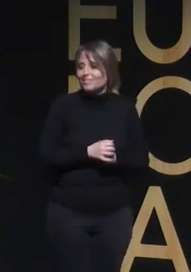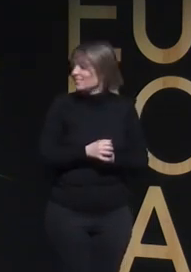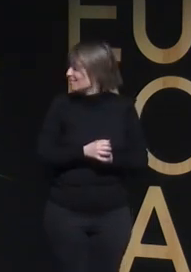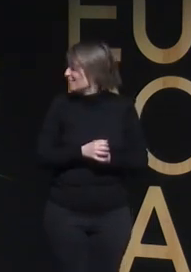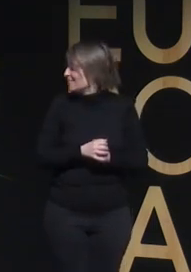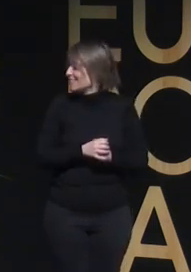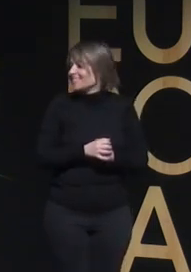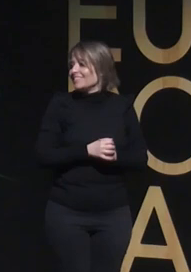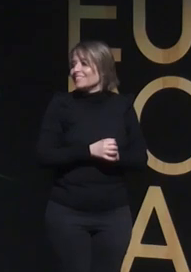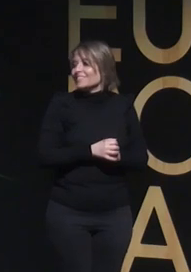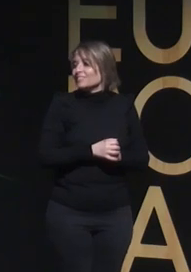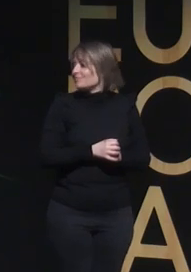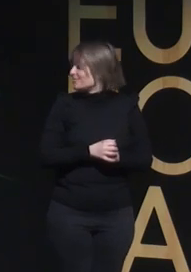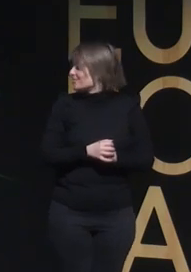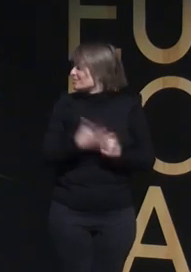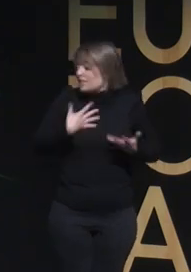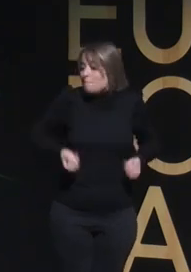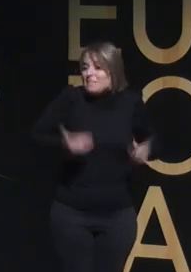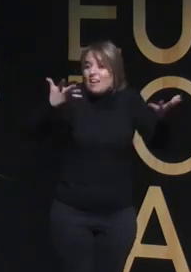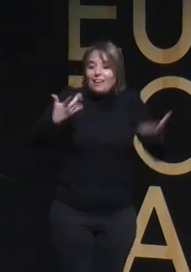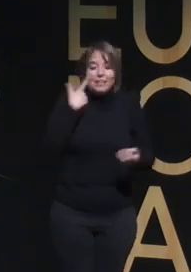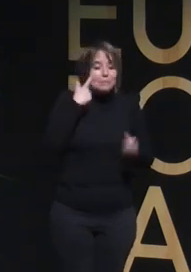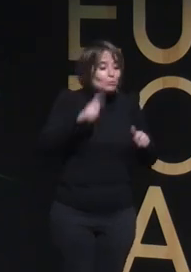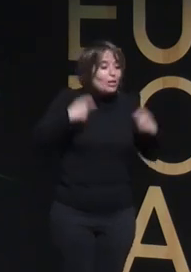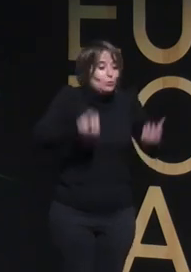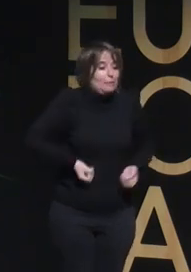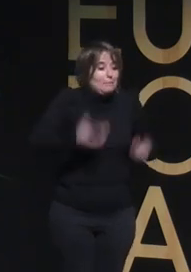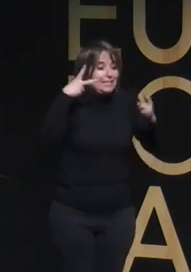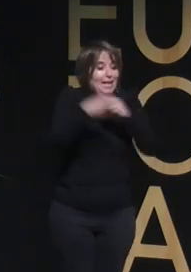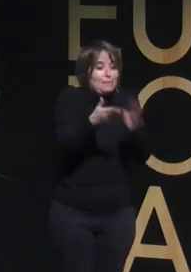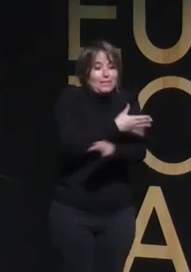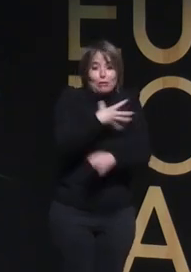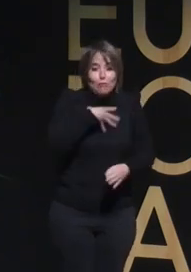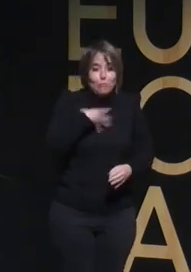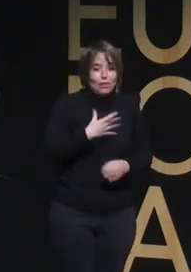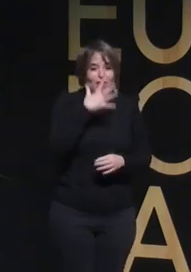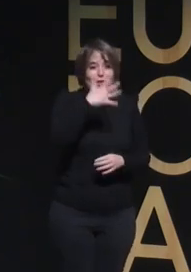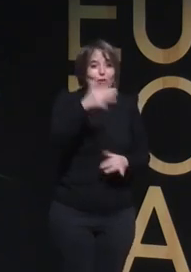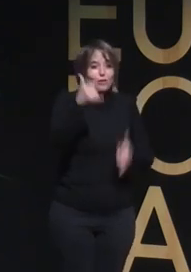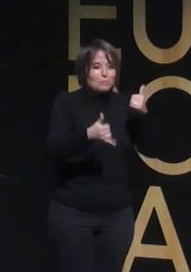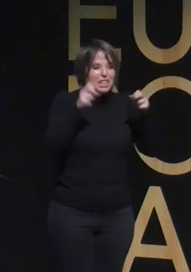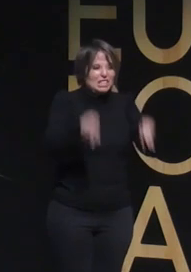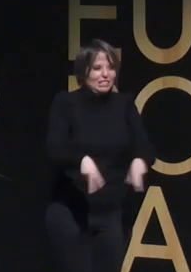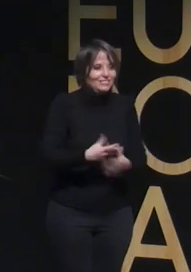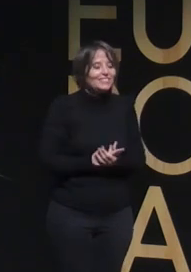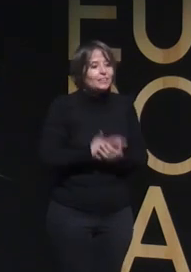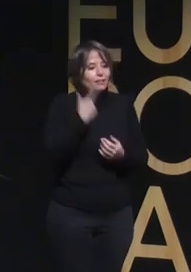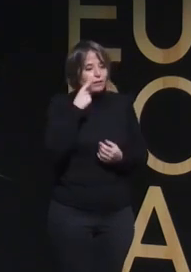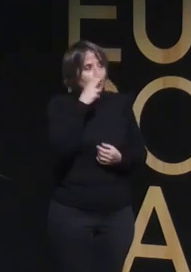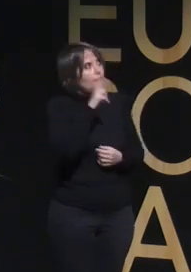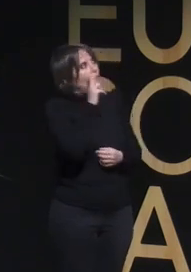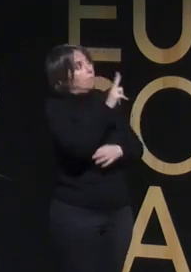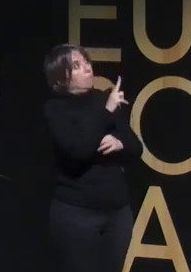Era una crack. Decía, me sale así, no lo puedo evitar, niño, me sale así, decía, ¿no? 5 años sin bicicleta. Y el chaval le miraba